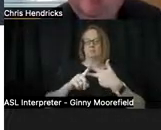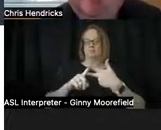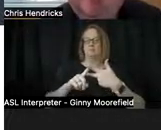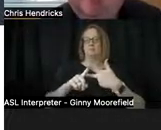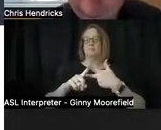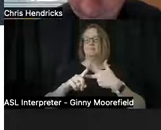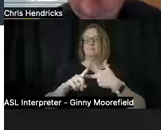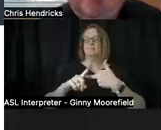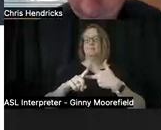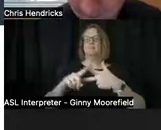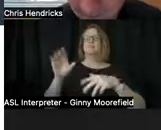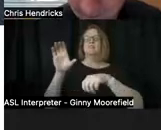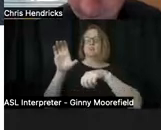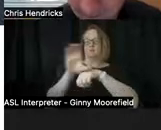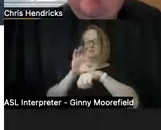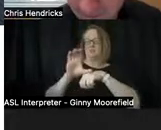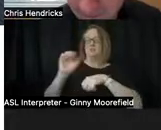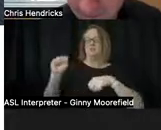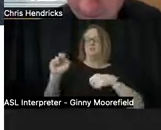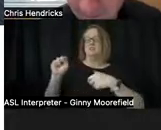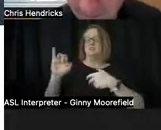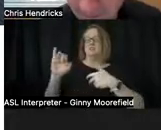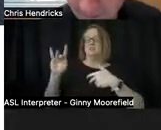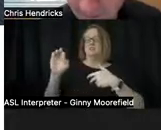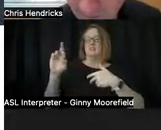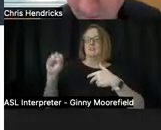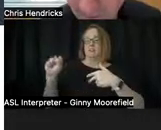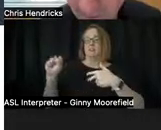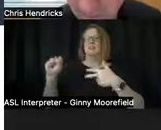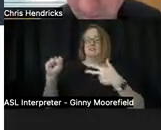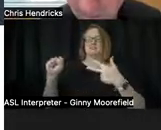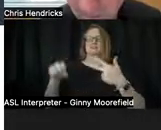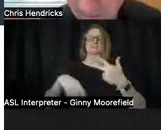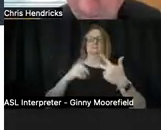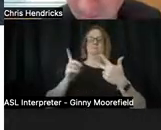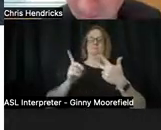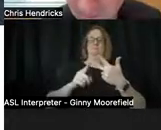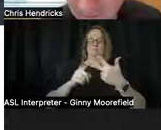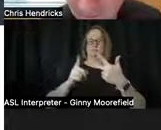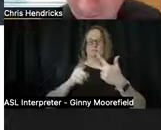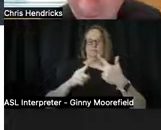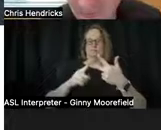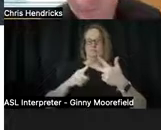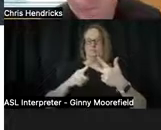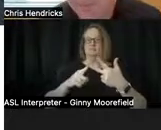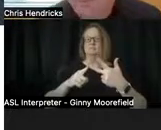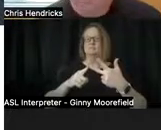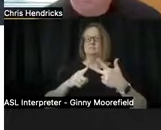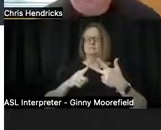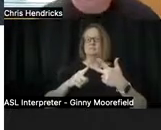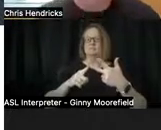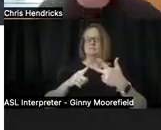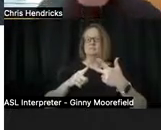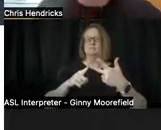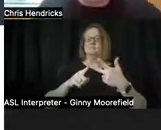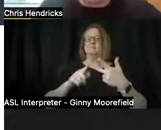tenemos dos barras de sneakers con ese caramelo por dentro ese